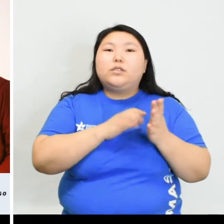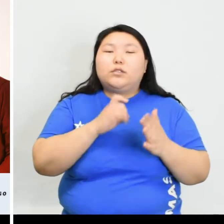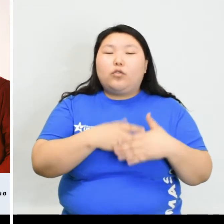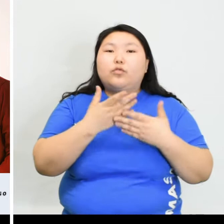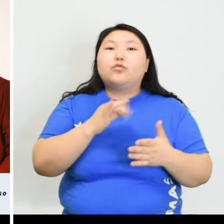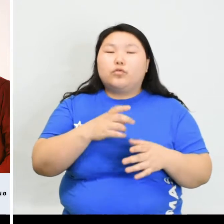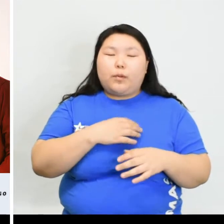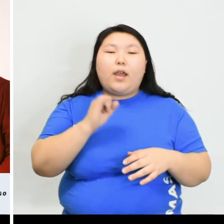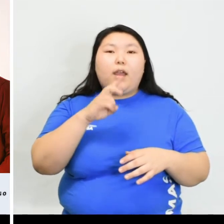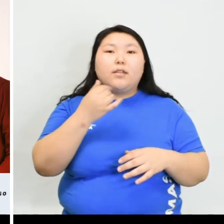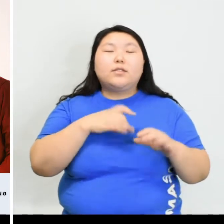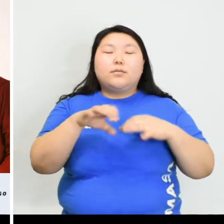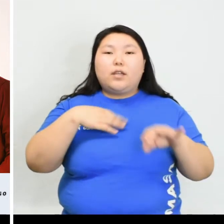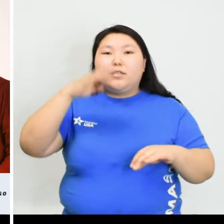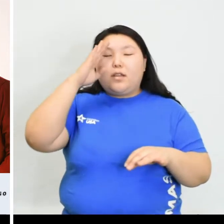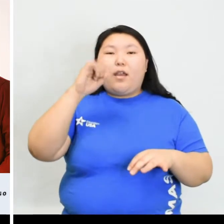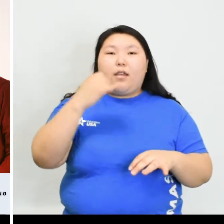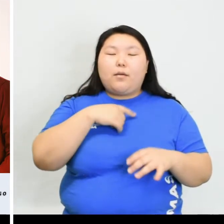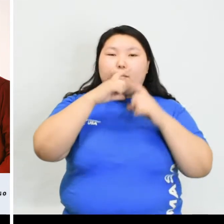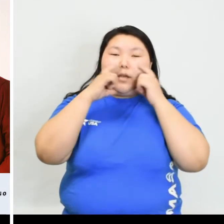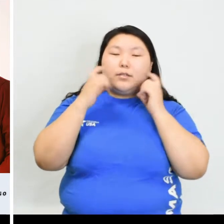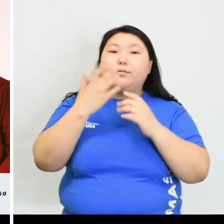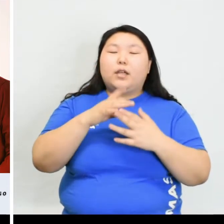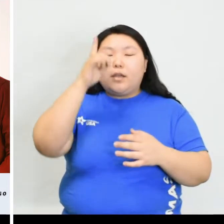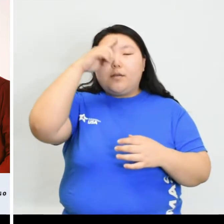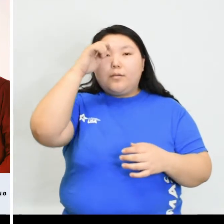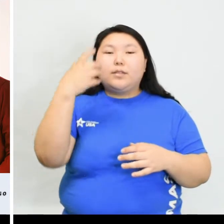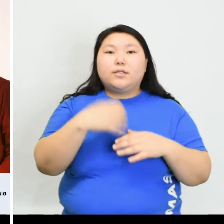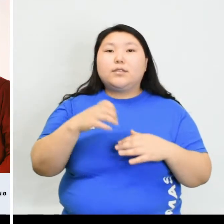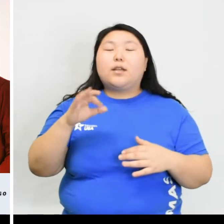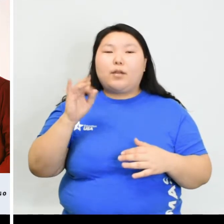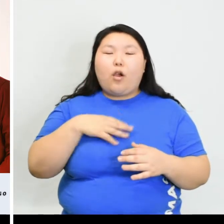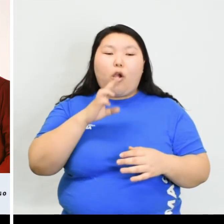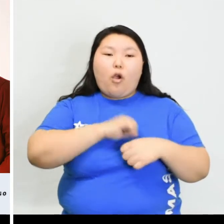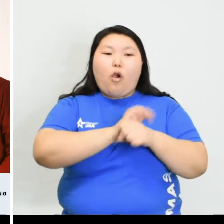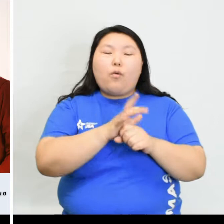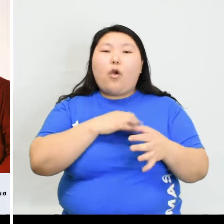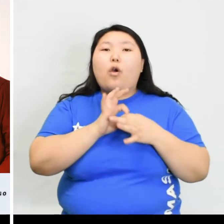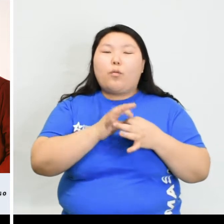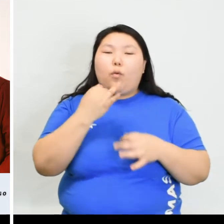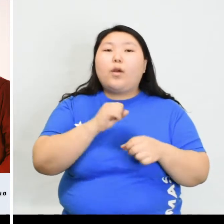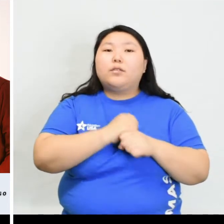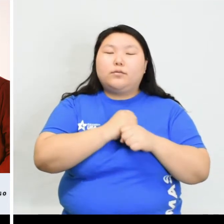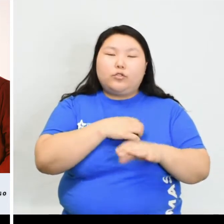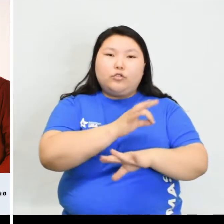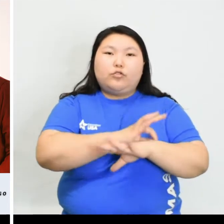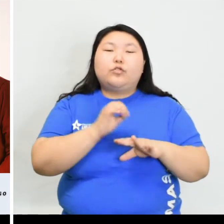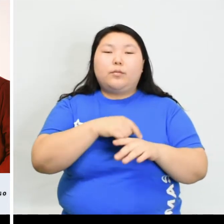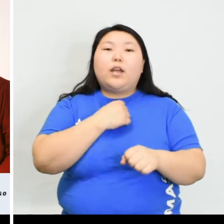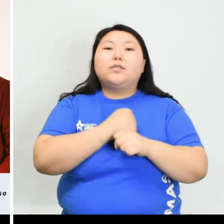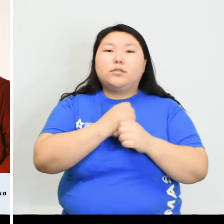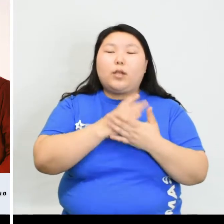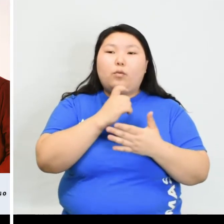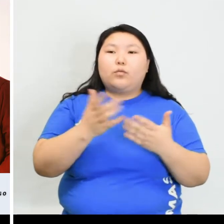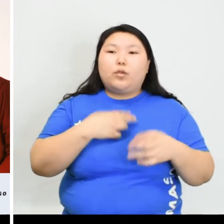Хандсан. Тэгээд цэргийн амьд тус тийм маск те ялангуяа нөгөө эрүүл мэндийн салбарш яг нөгөө ковидтой холбоотой үйл ажиллагаан дээр үйлчлэл дээр ажиллаж байгаа хүмүүстэй